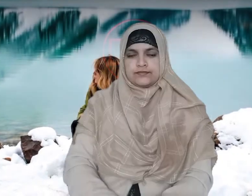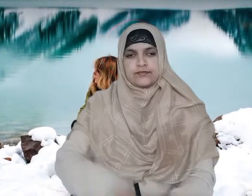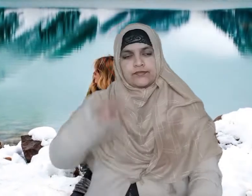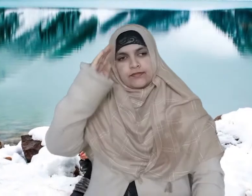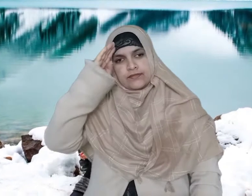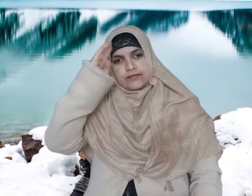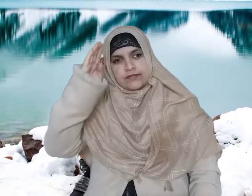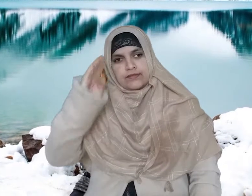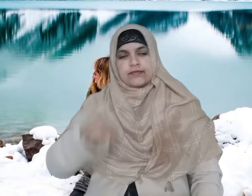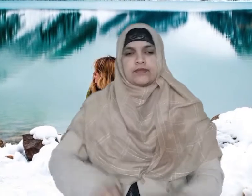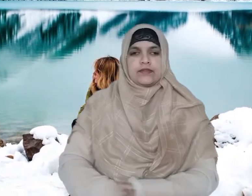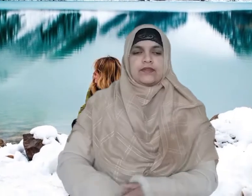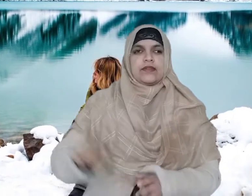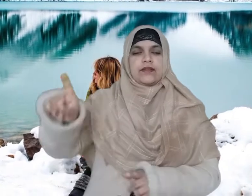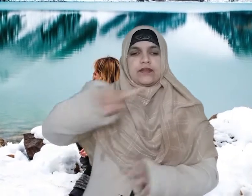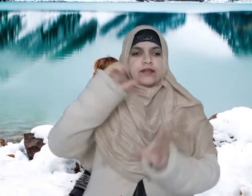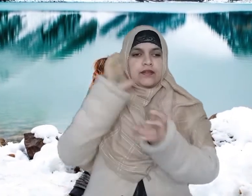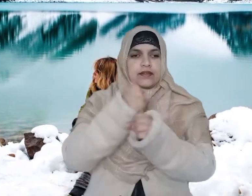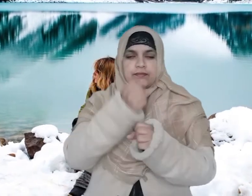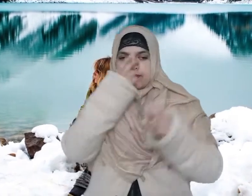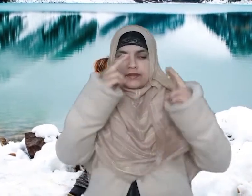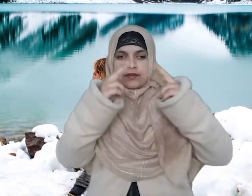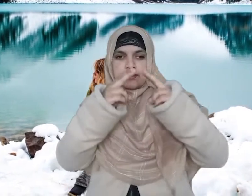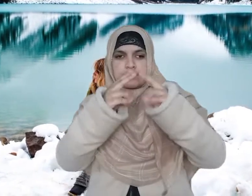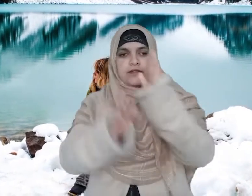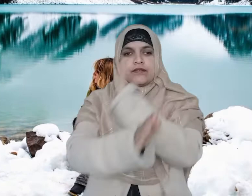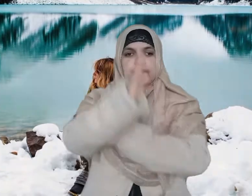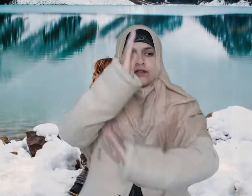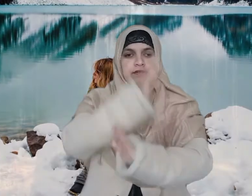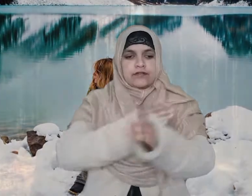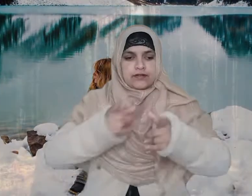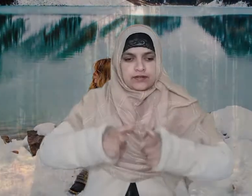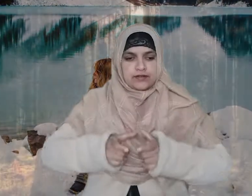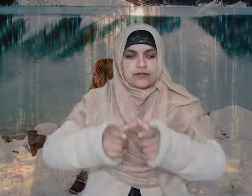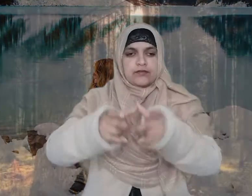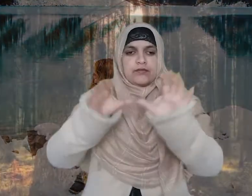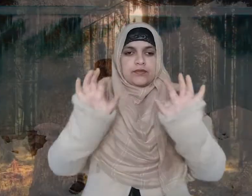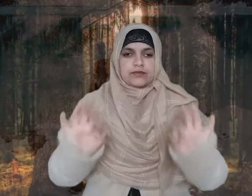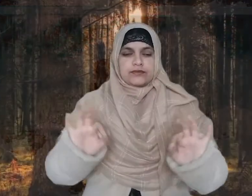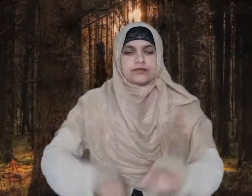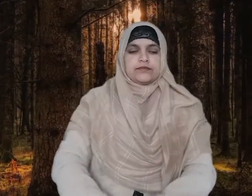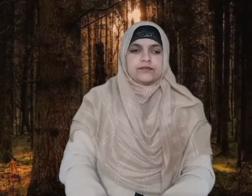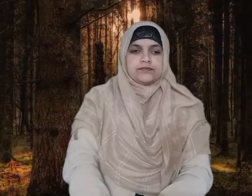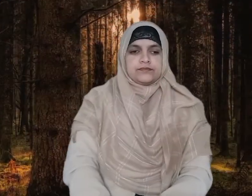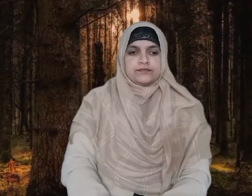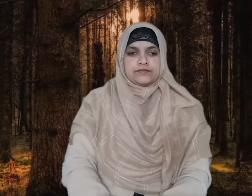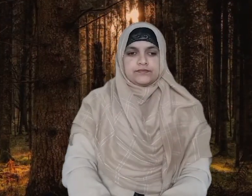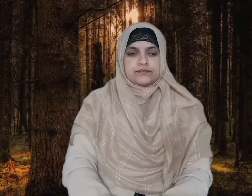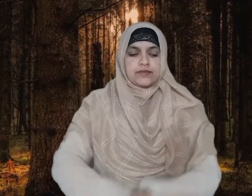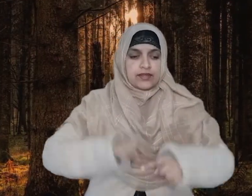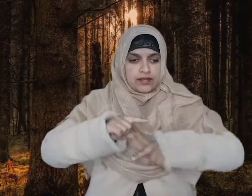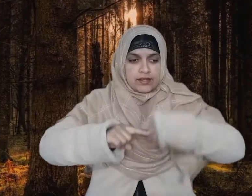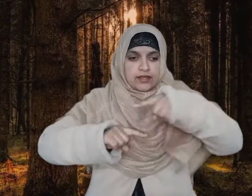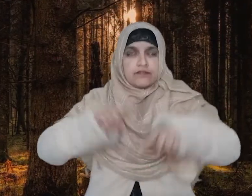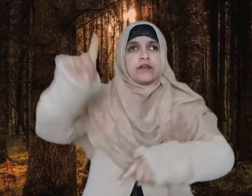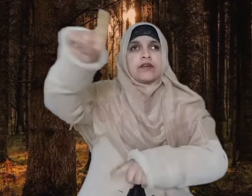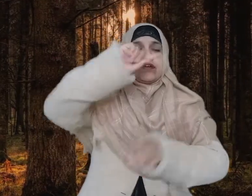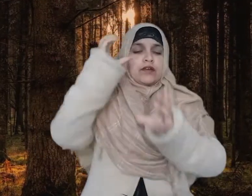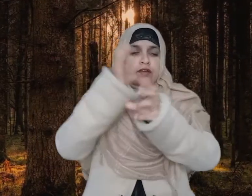السلام علیکم دوستوں، آپ دیکھ رہے ہیں ڈسیبلٹی انفو پوائنٹ۔ ہماری اس دنیا میں کئی ایسے پراسرار عجائبات موجود